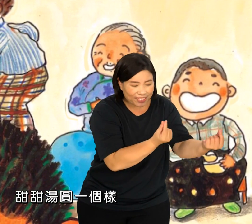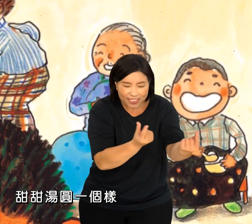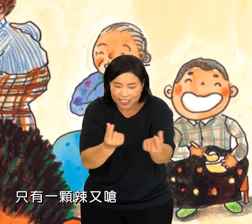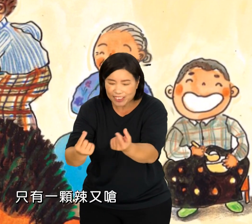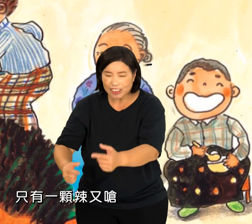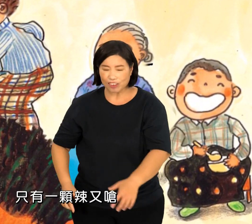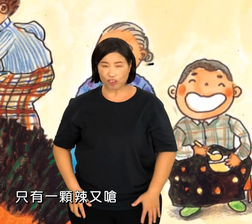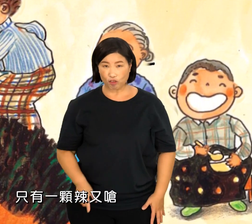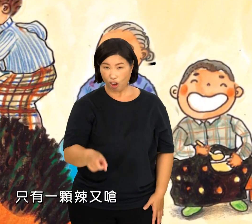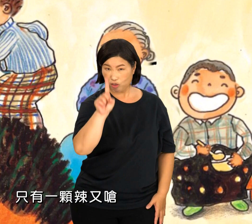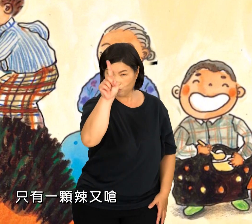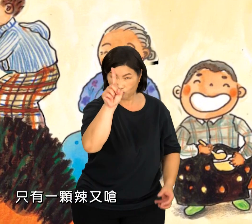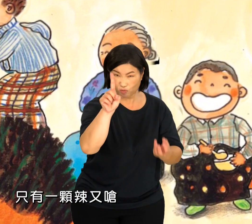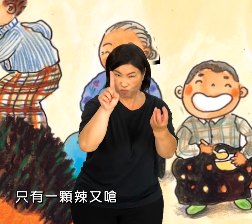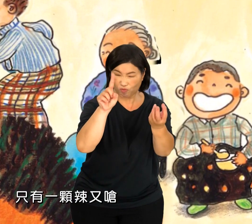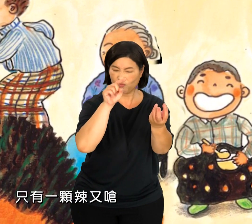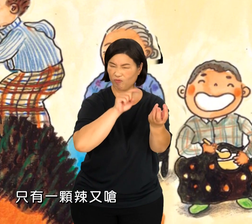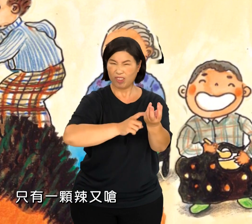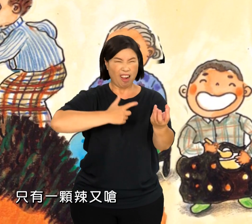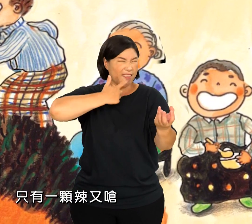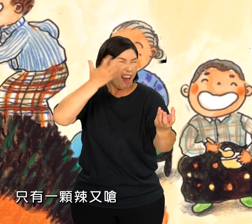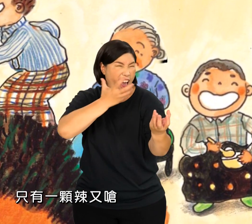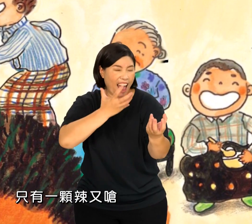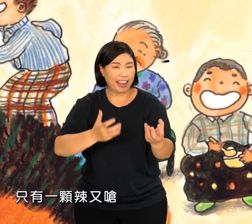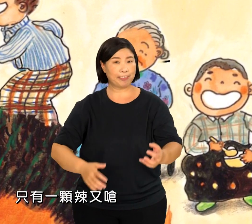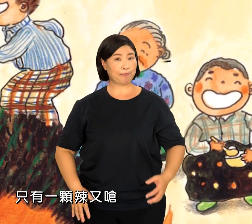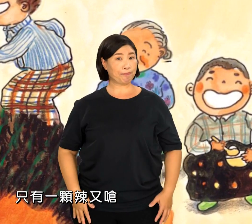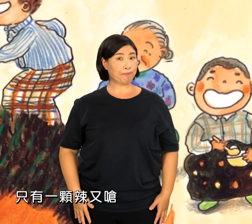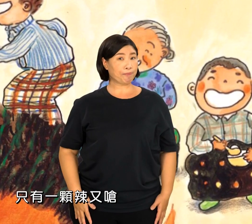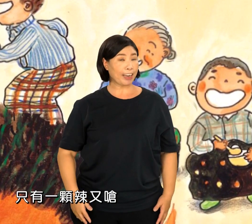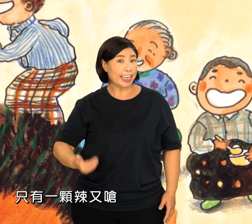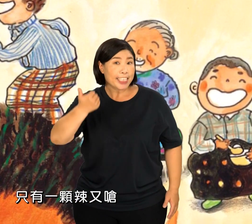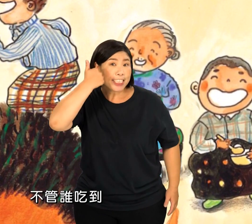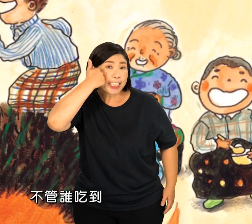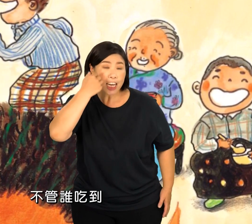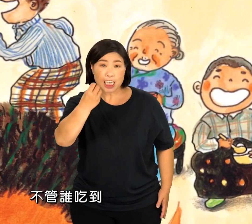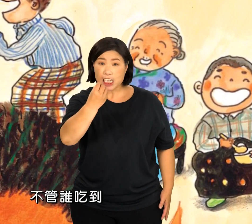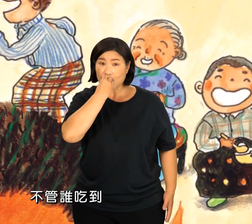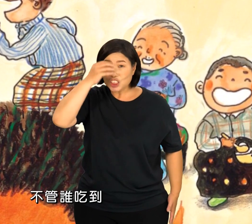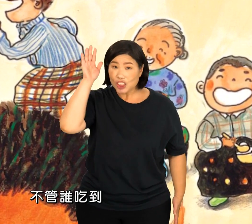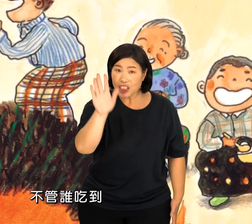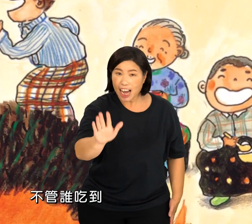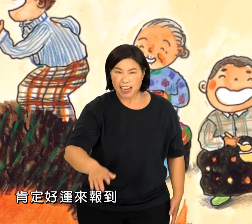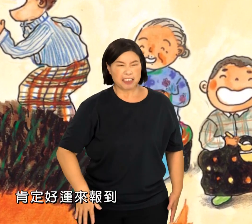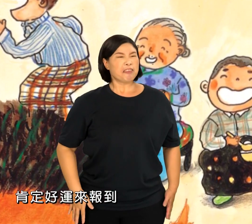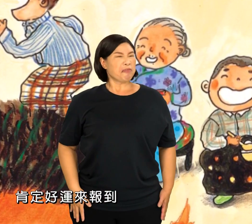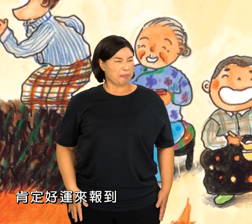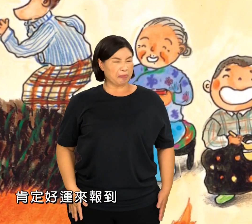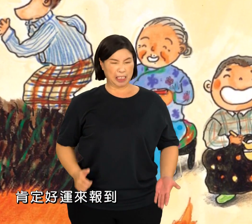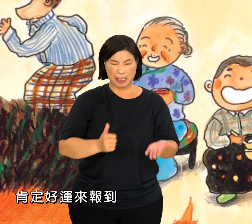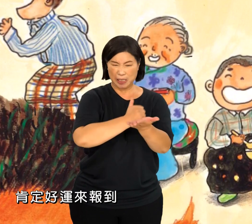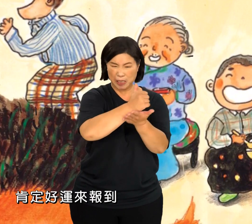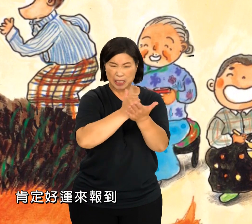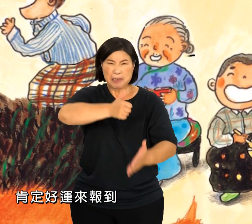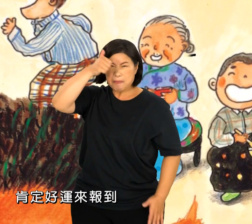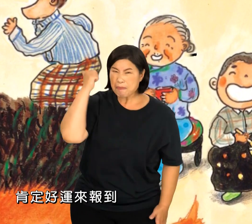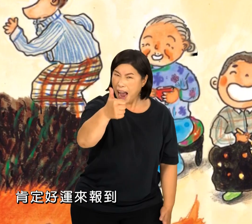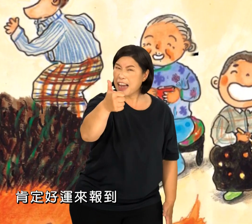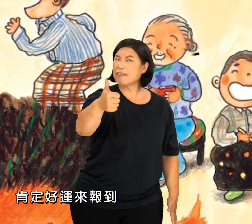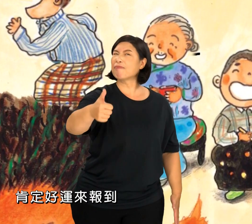只有一颗辣又呛，不管谁吃到肯定好运来报